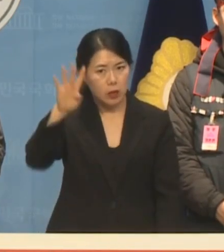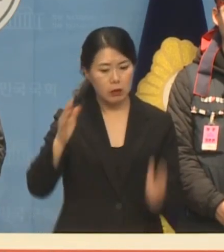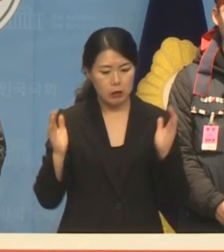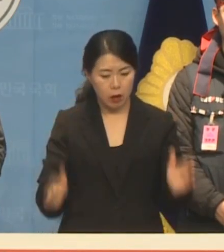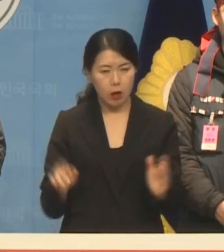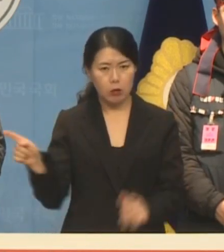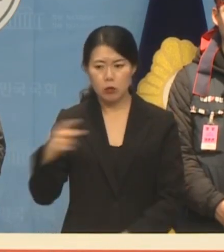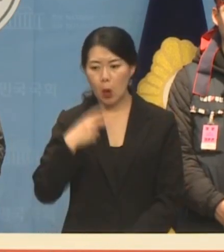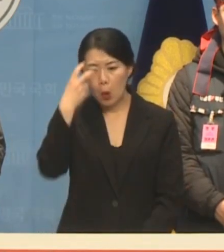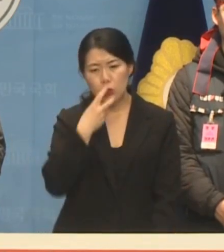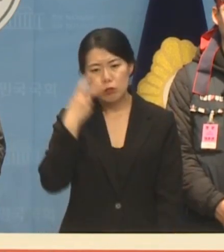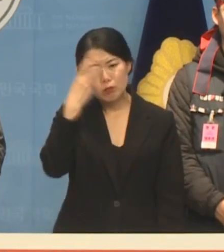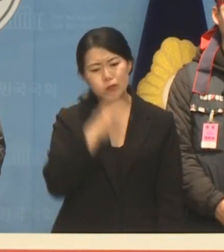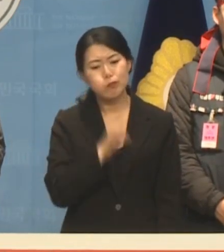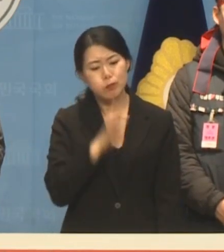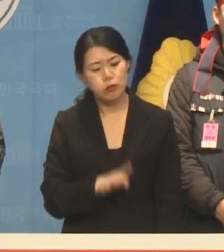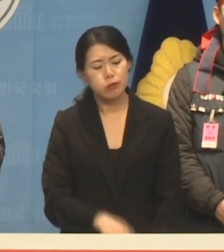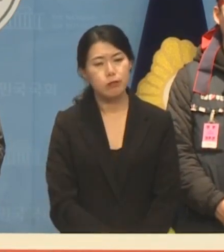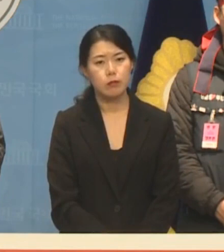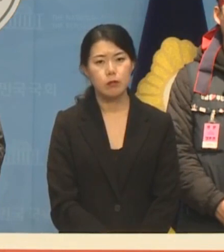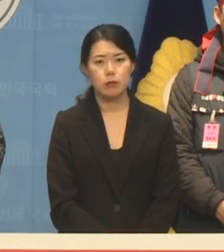되도록 조사만 하고 있다.